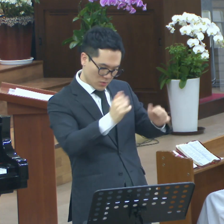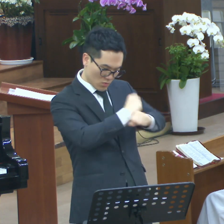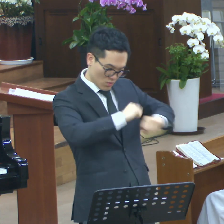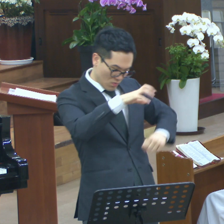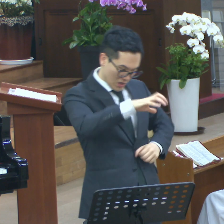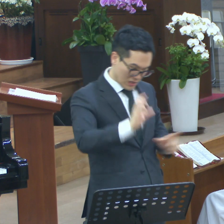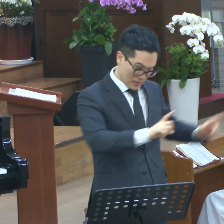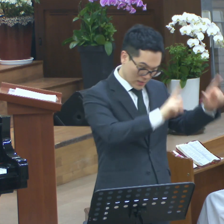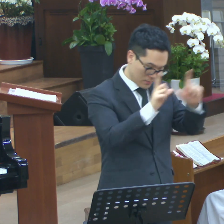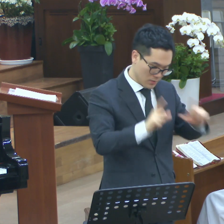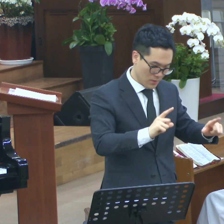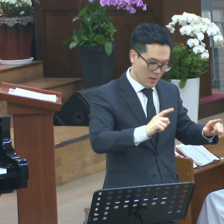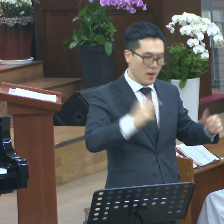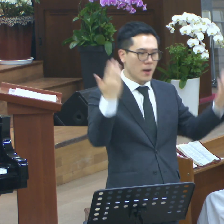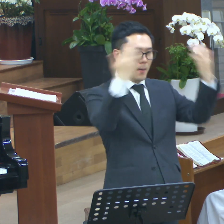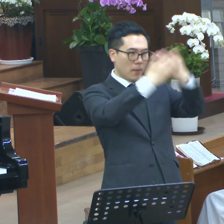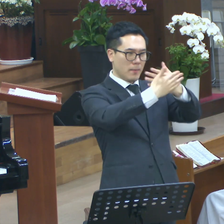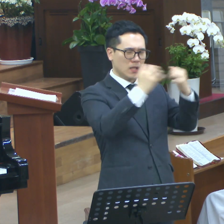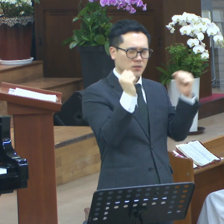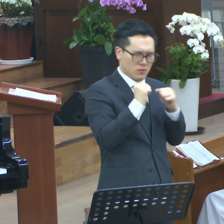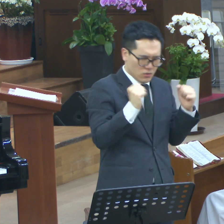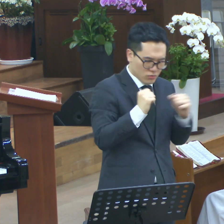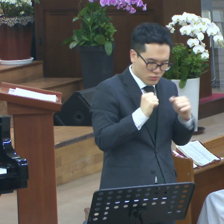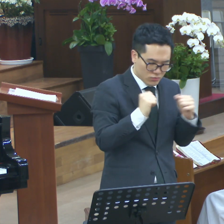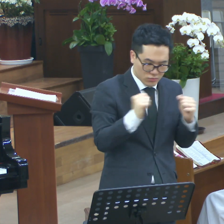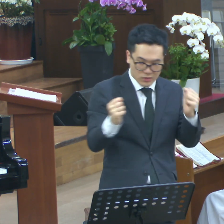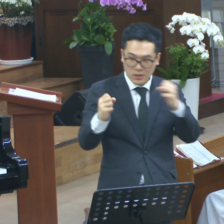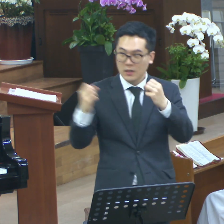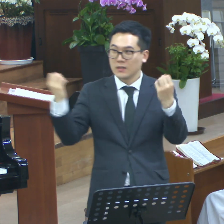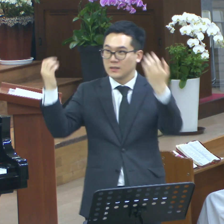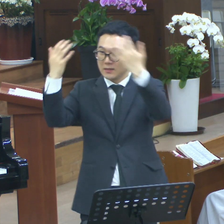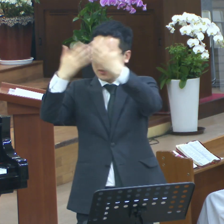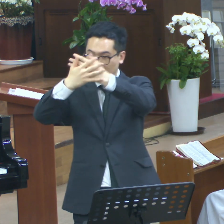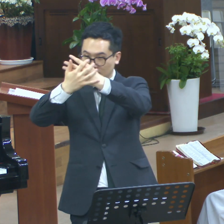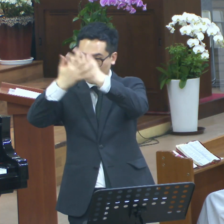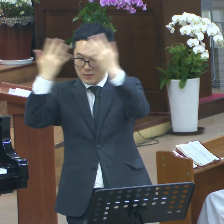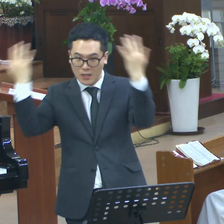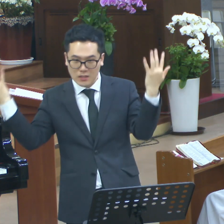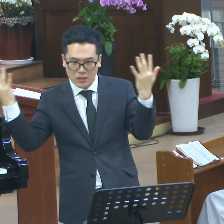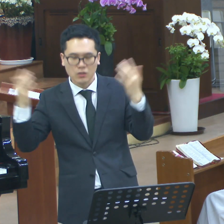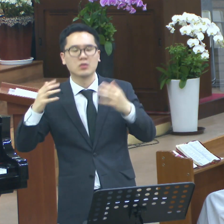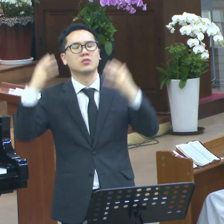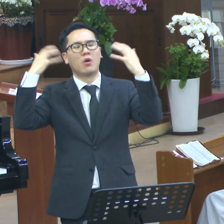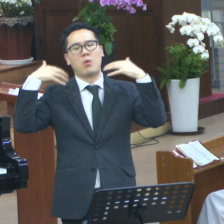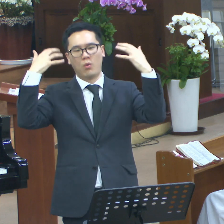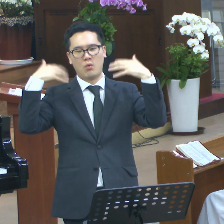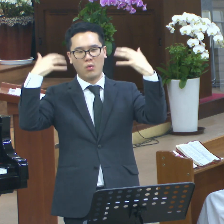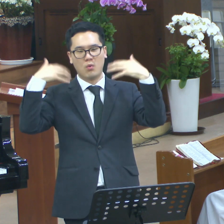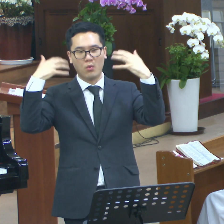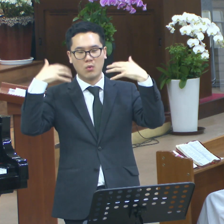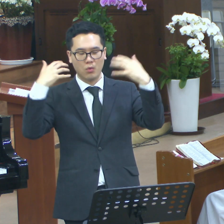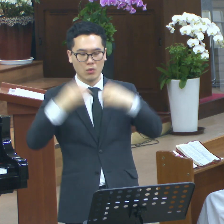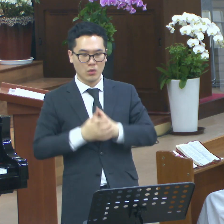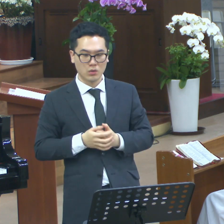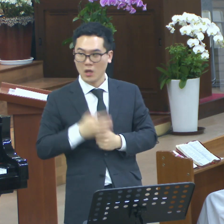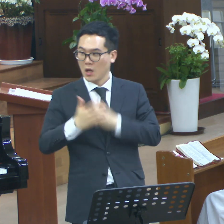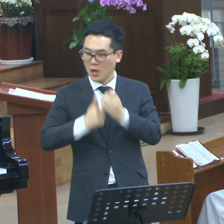하나님이 조금 온도를 낮춰주시고 저녁에 올려주시고 이렇게 하는 게 아니고요. 똑같이 춥고 똑같이 더운데